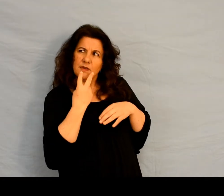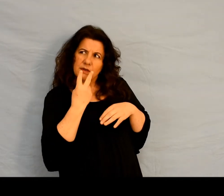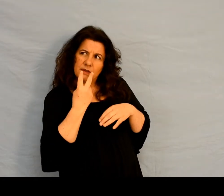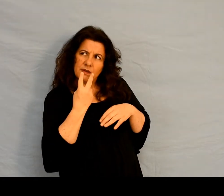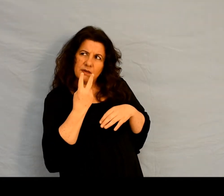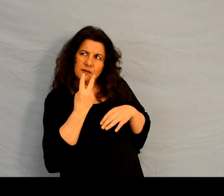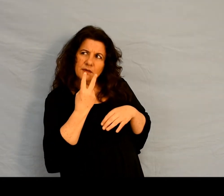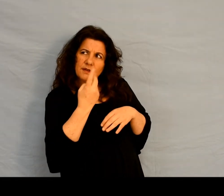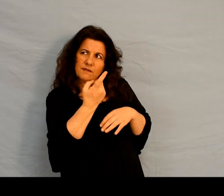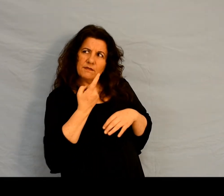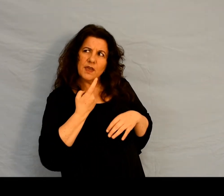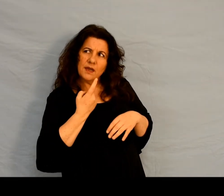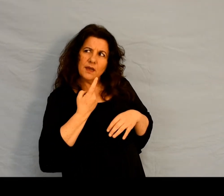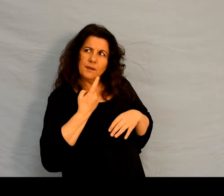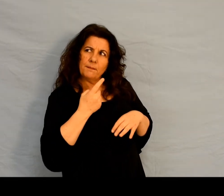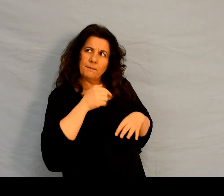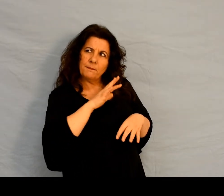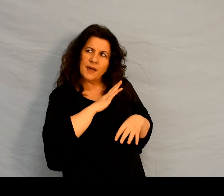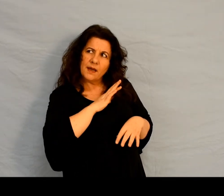pour qu'il soit né aveugle ?»